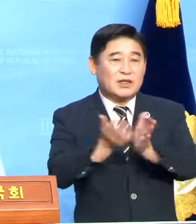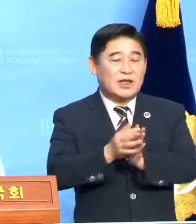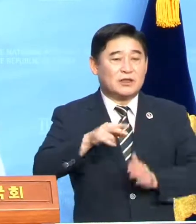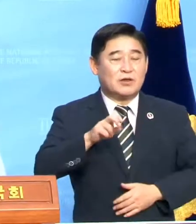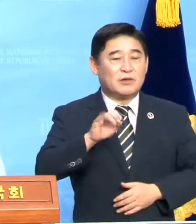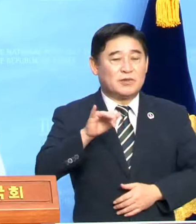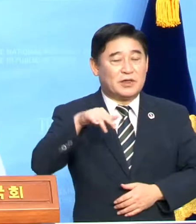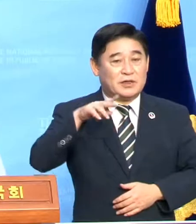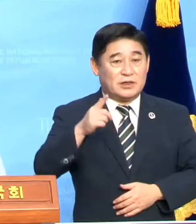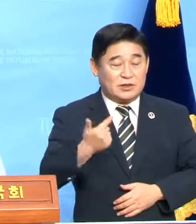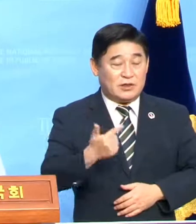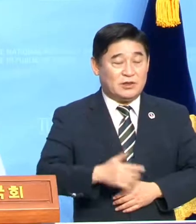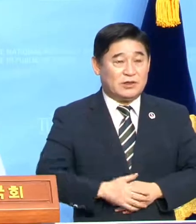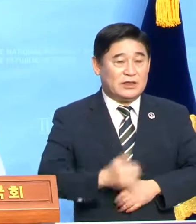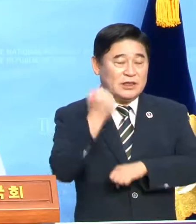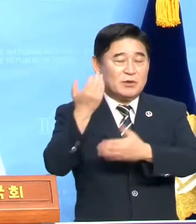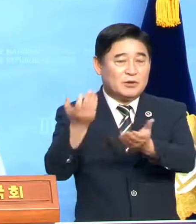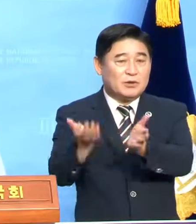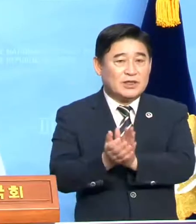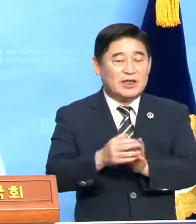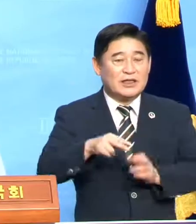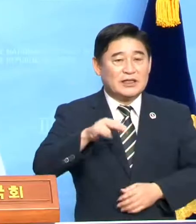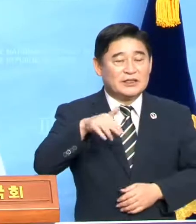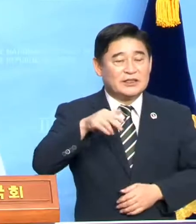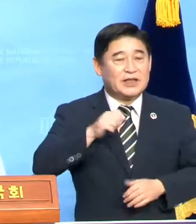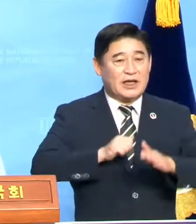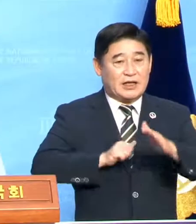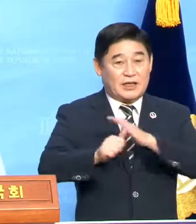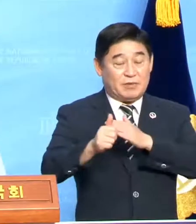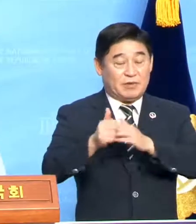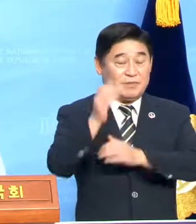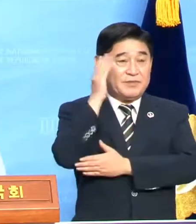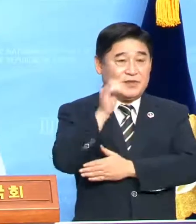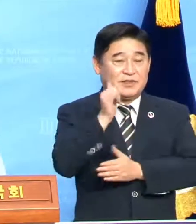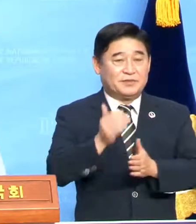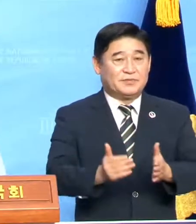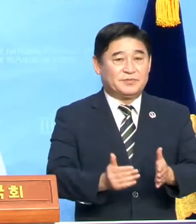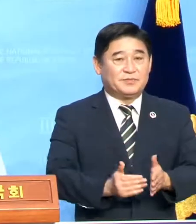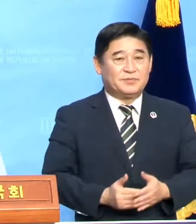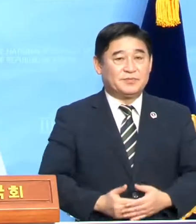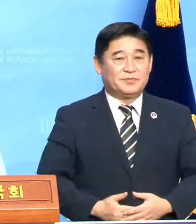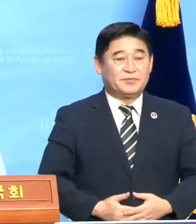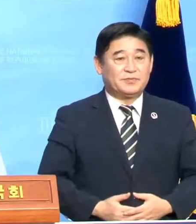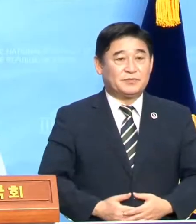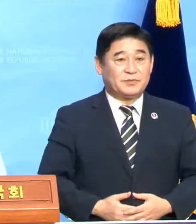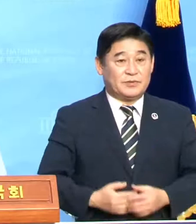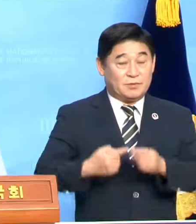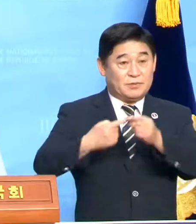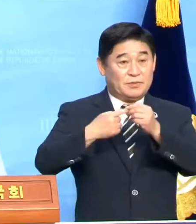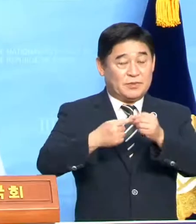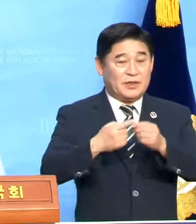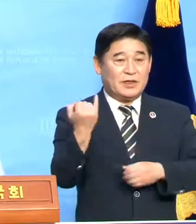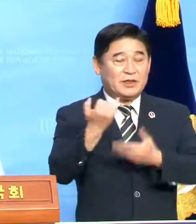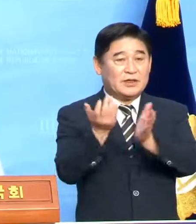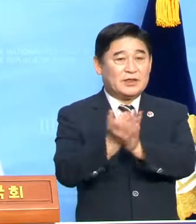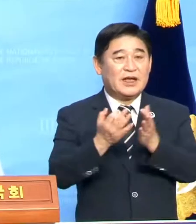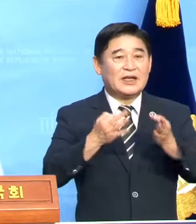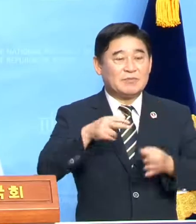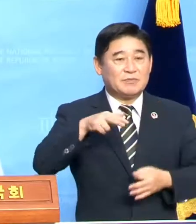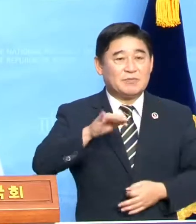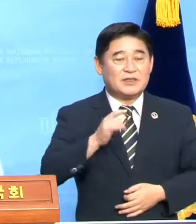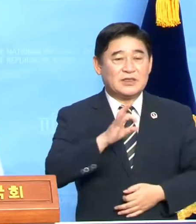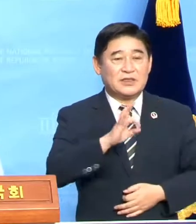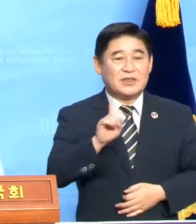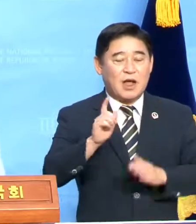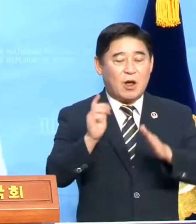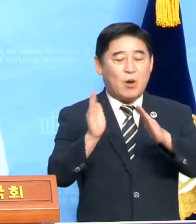원장님 그리고 기본소득 땅 신지 의 성인 백조 님의 발언을 듣도록 하겠습니다 가장 먼저 여성 예당 김진아 공동 대표님의